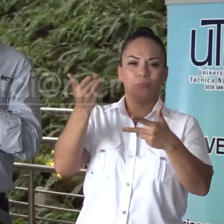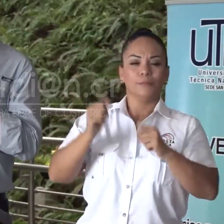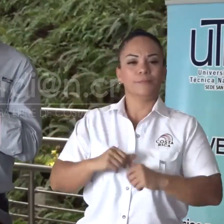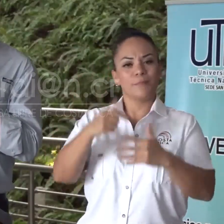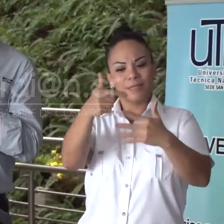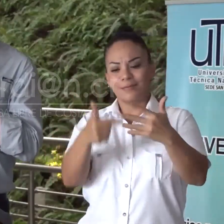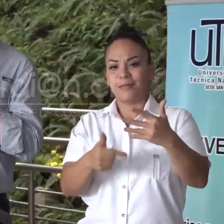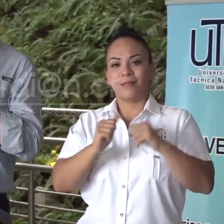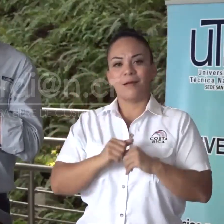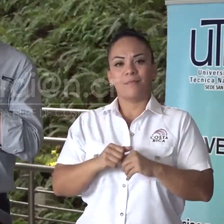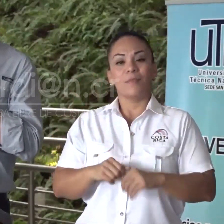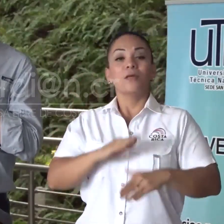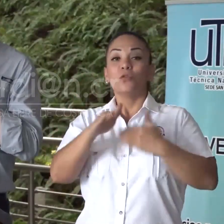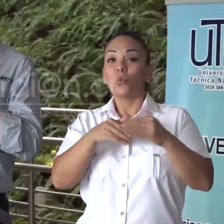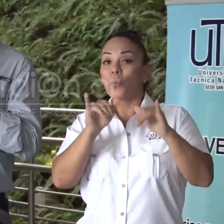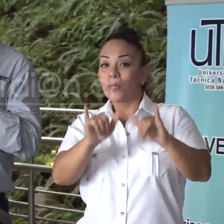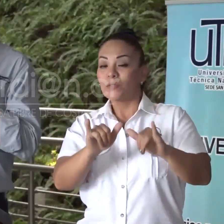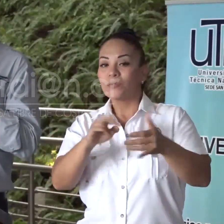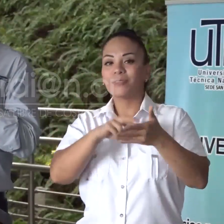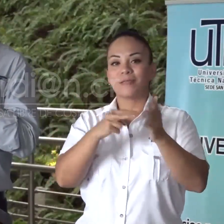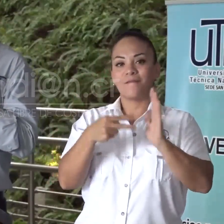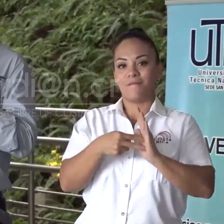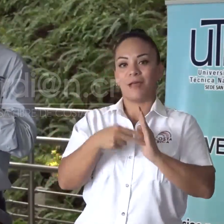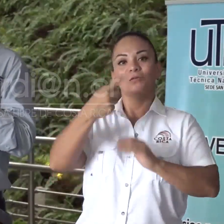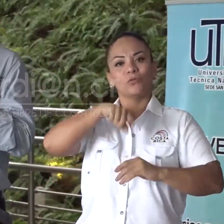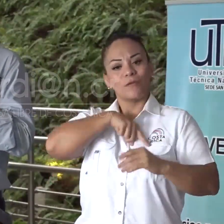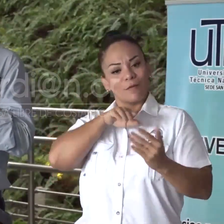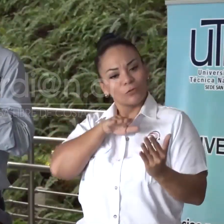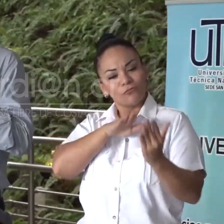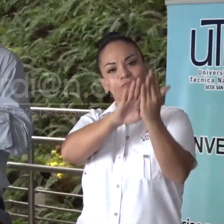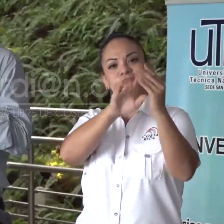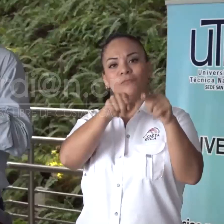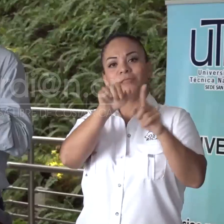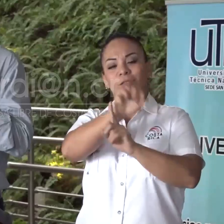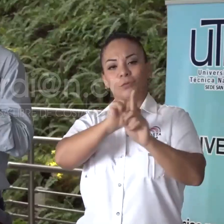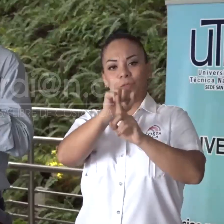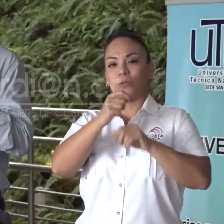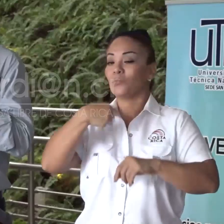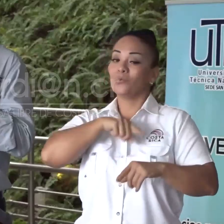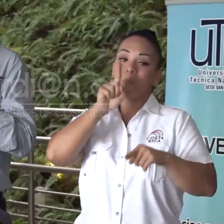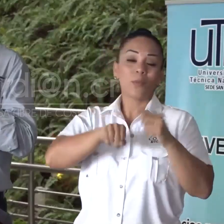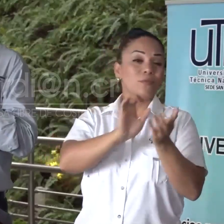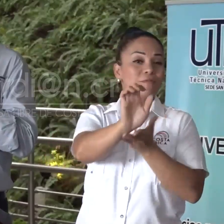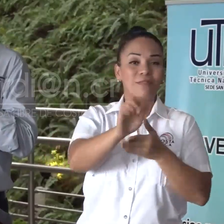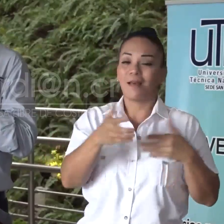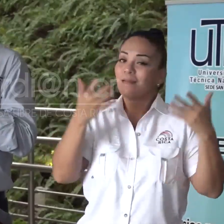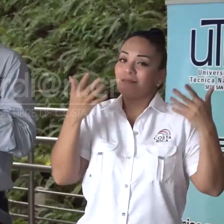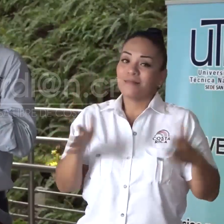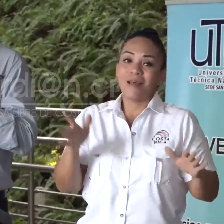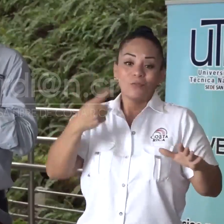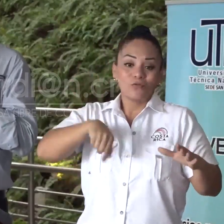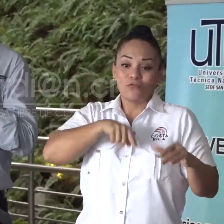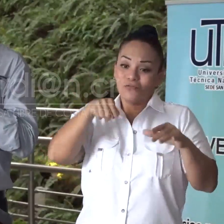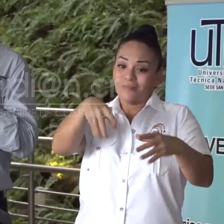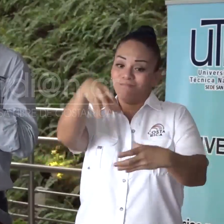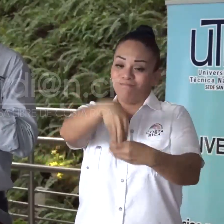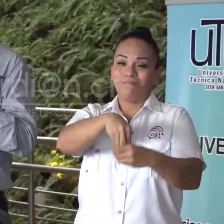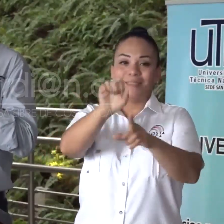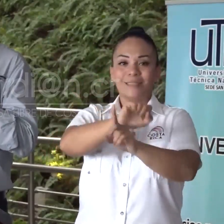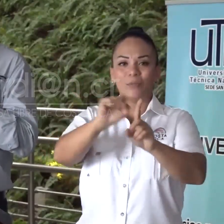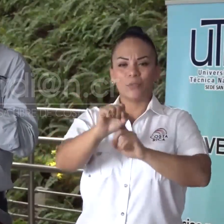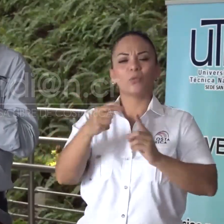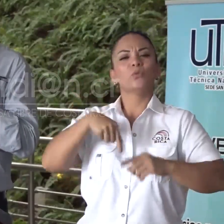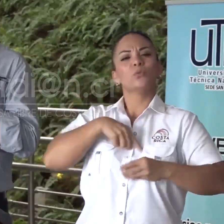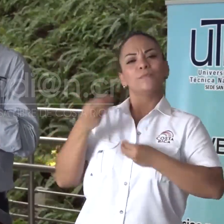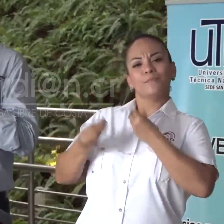Eso es el toro que tenemos que torear. No lo podemos evitar, ya estamos en el redondel. ¿Qué es lo que estamos